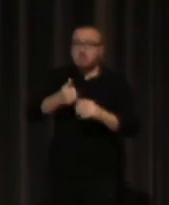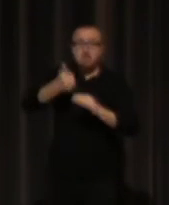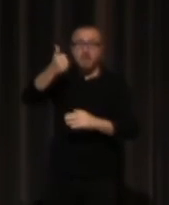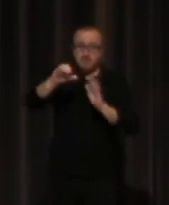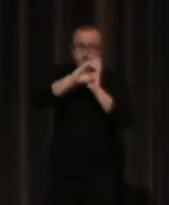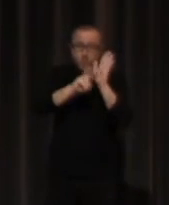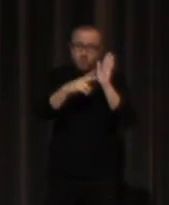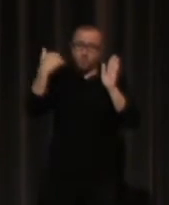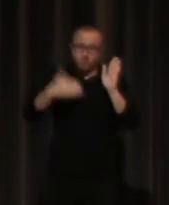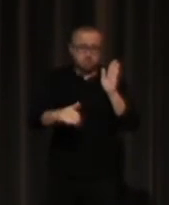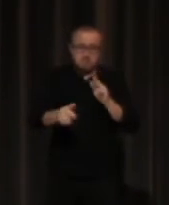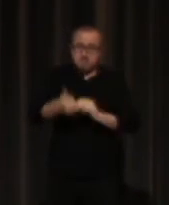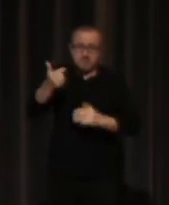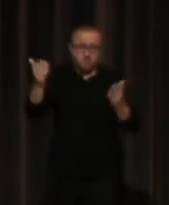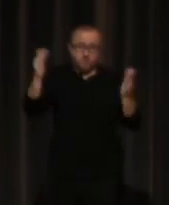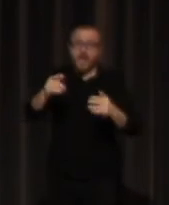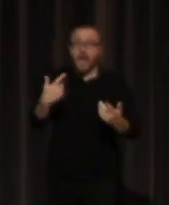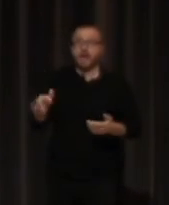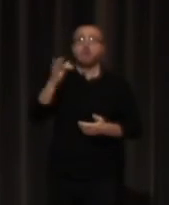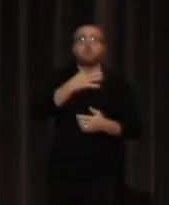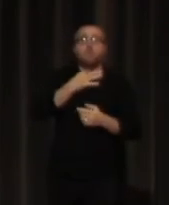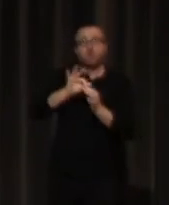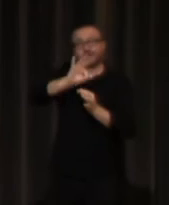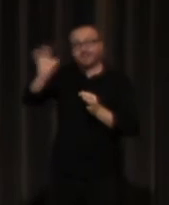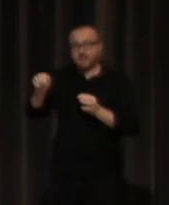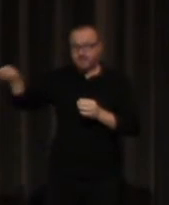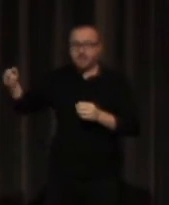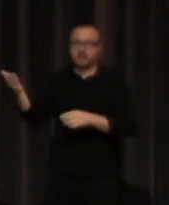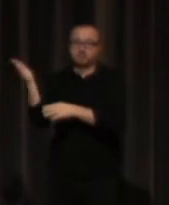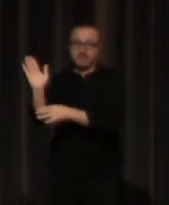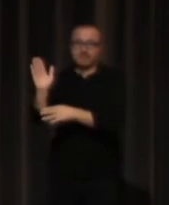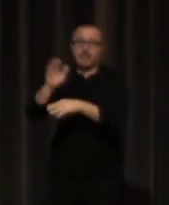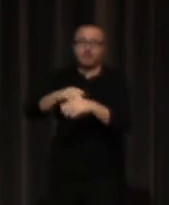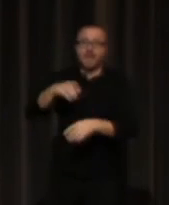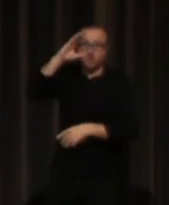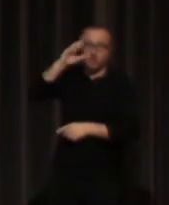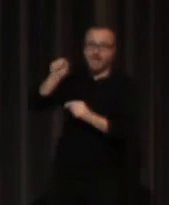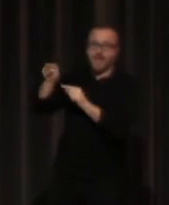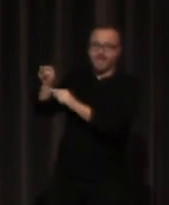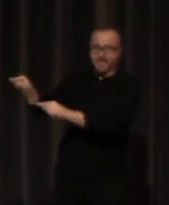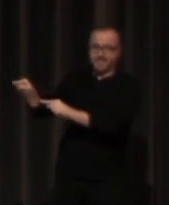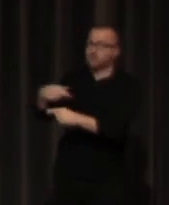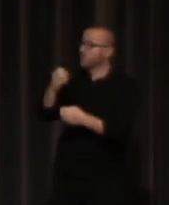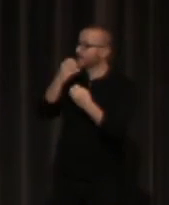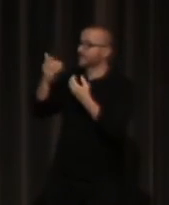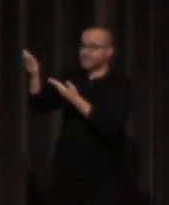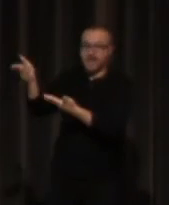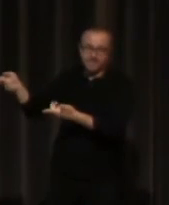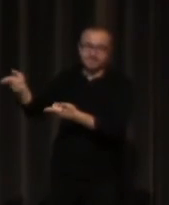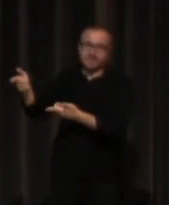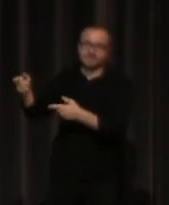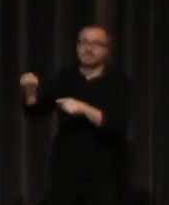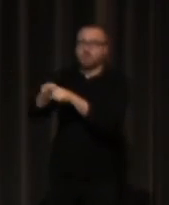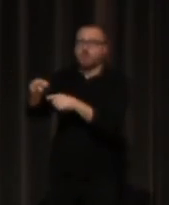més, li dono la paraula, perquè si estem aquí és ben bé per poder-la escoltar. Moltes gràcies per haver acceptat la nostra